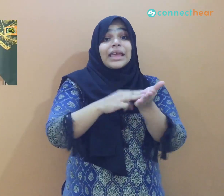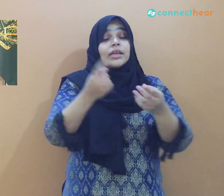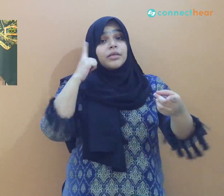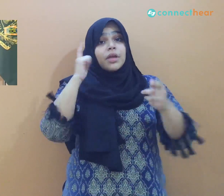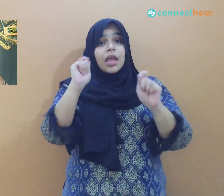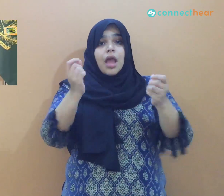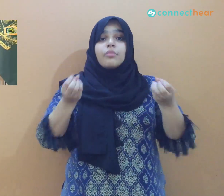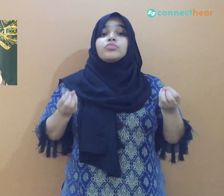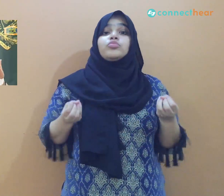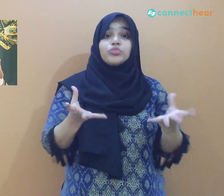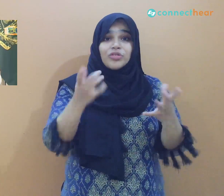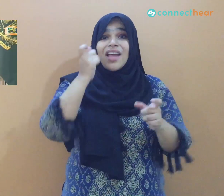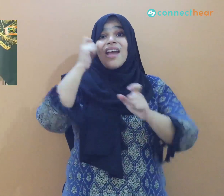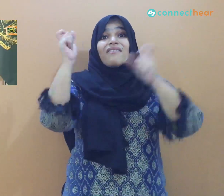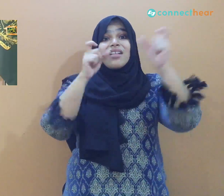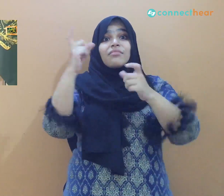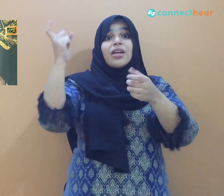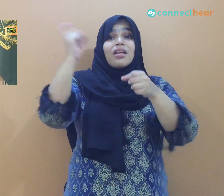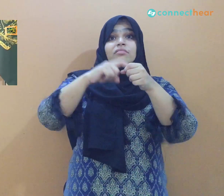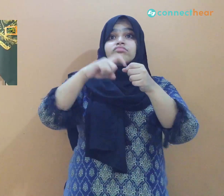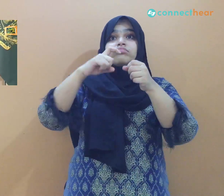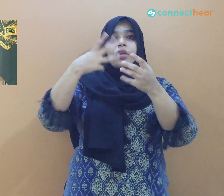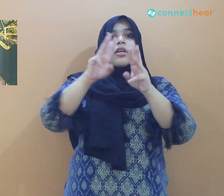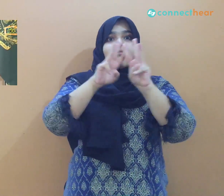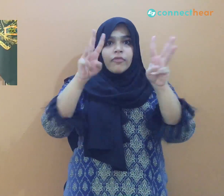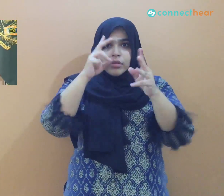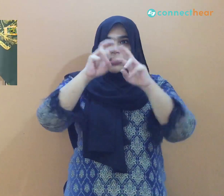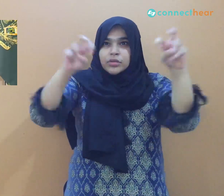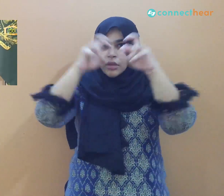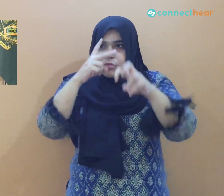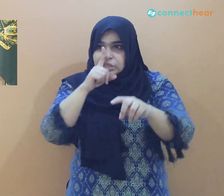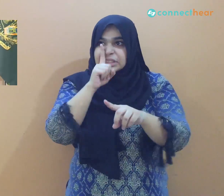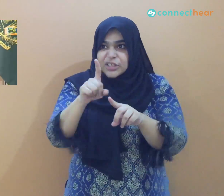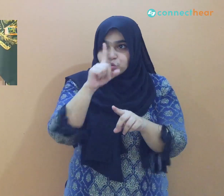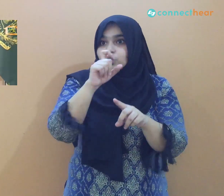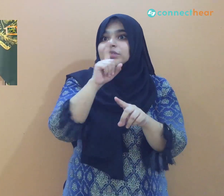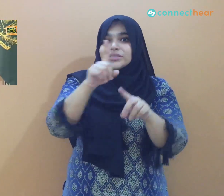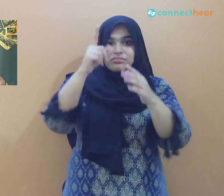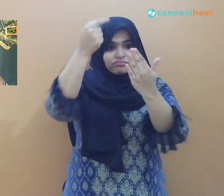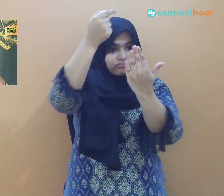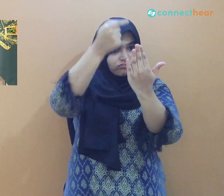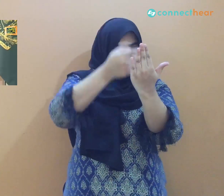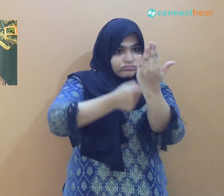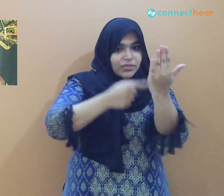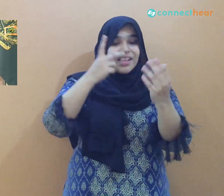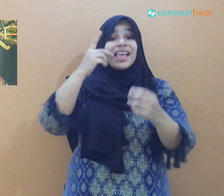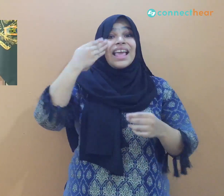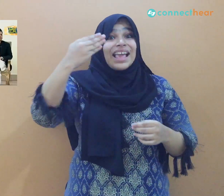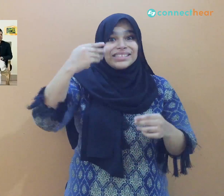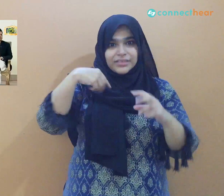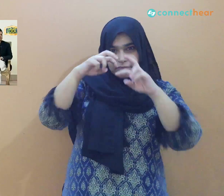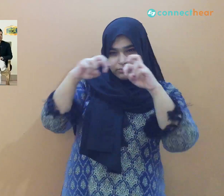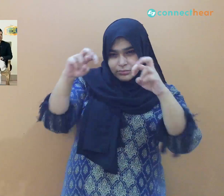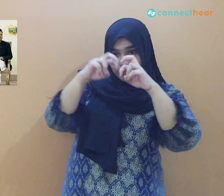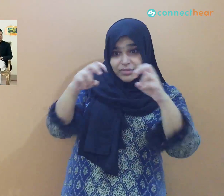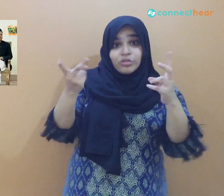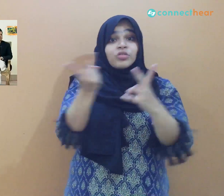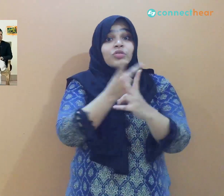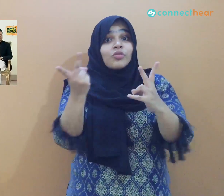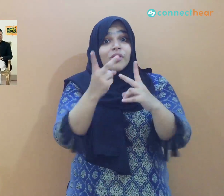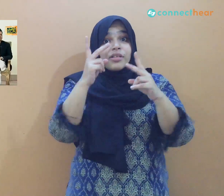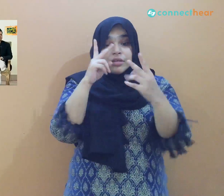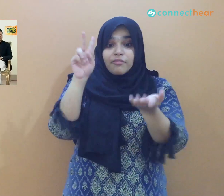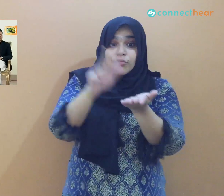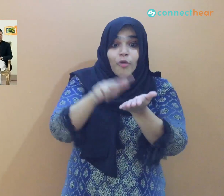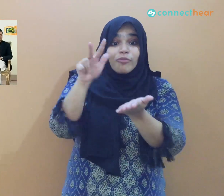ہیں، ہمیں ان لوگوں کے ثبوت آ چکے ہیں، ہم نے ویریفائی کیے ہیں، ہمارے پاس ڈیٹا ہے نادرا کا، ہم چیک کرتے ہیں. وہ چیک کر کے جو